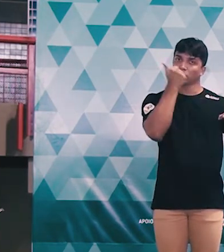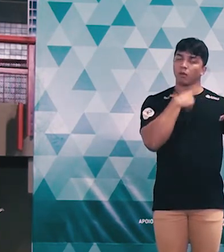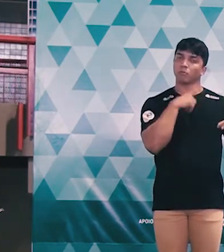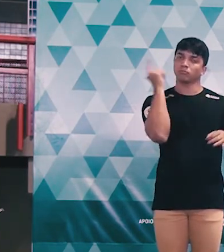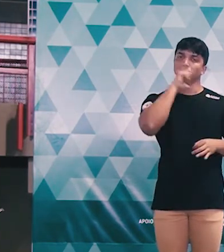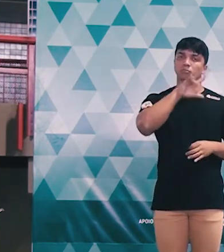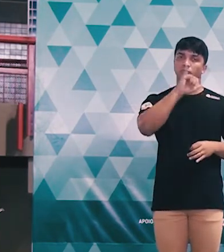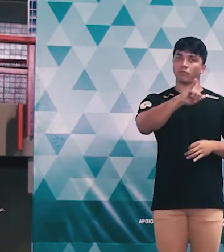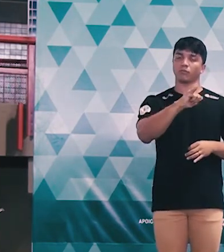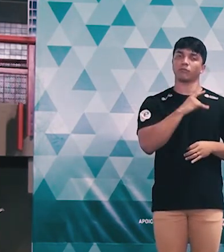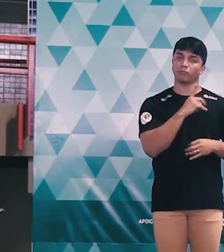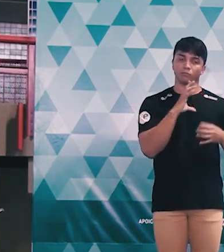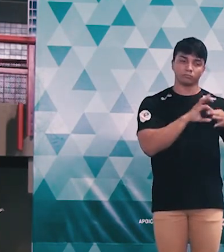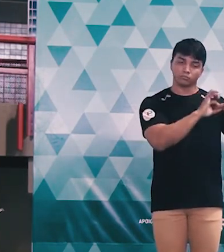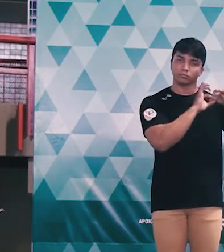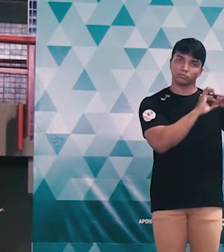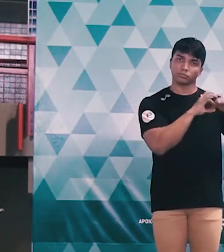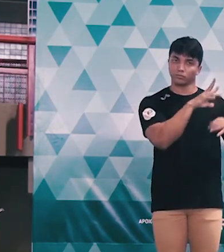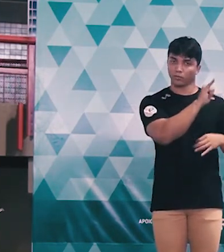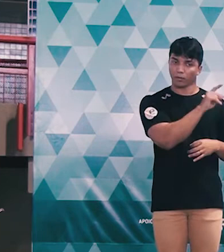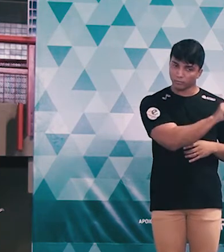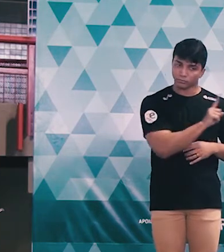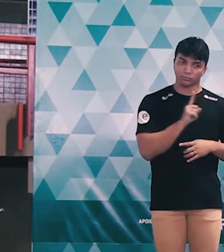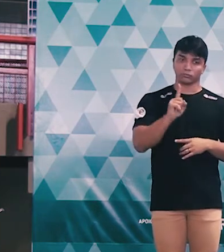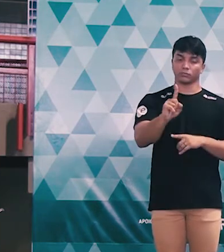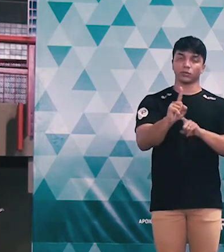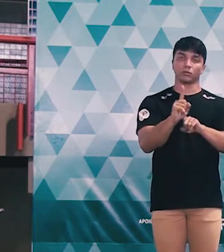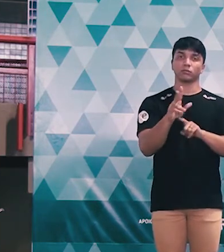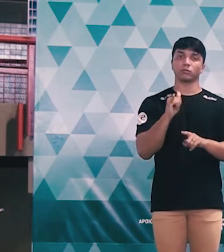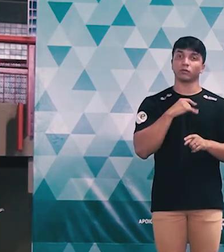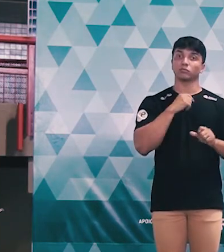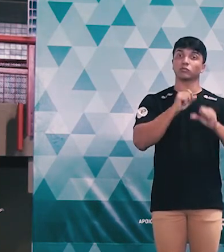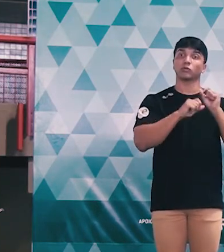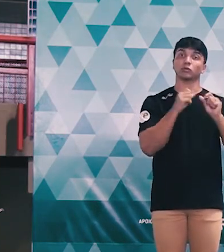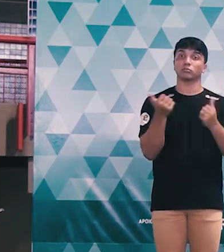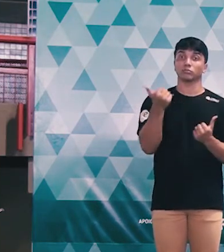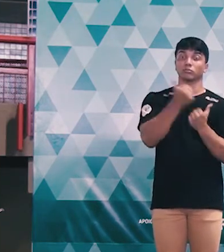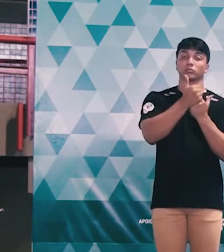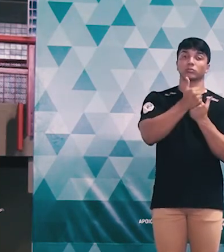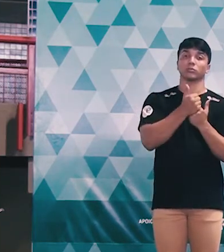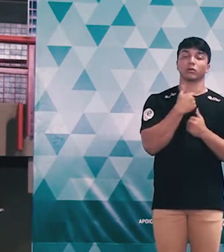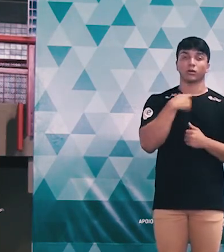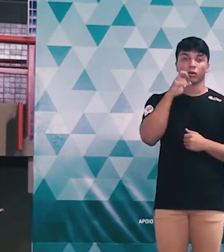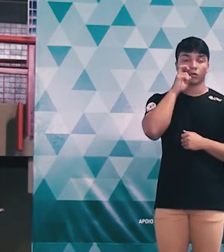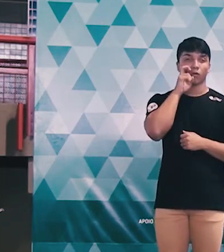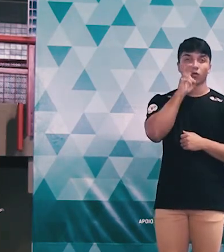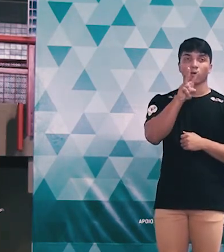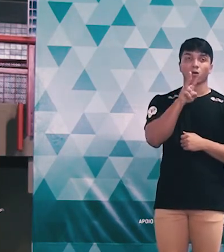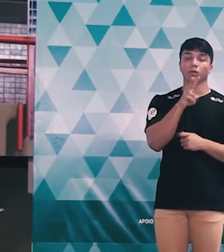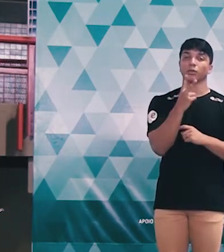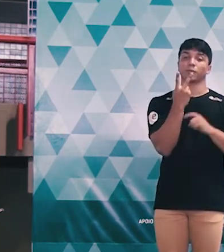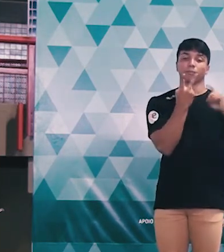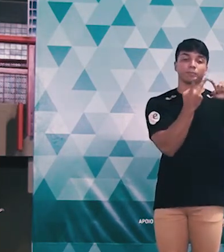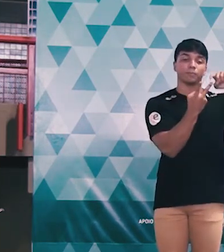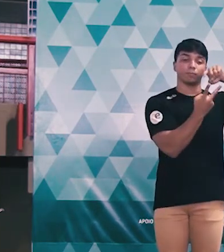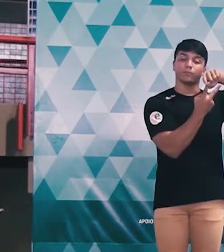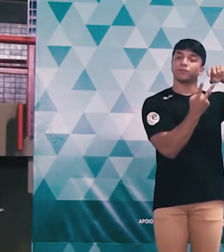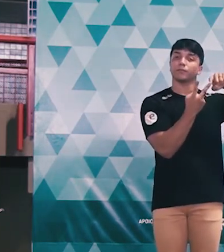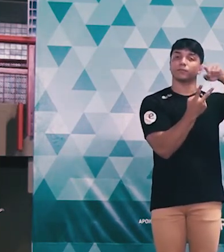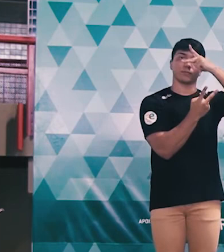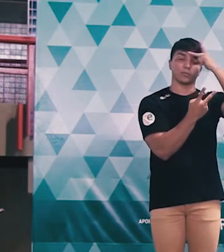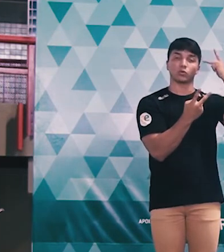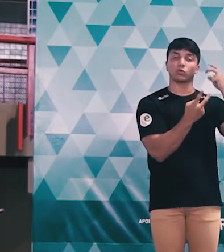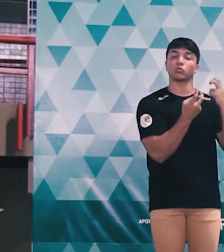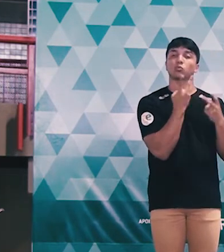que vai fazer alguma coisa diferente nesse jogo. E aí ele faz o seguinte, ele olha para 2 pessoas,